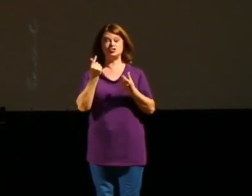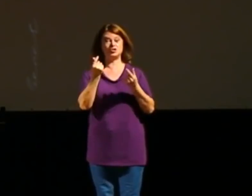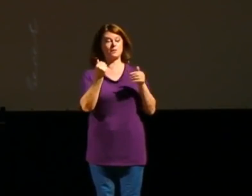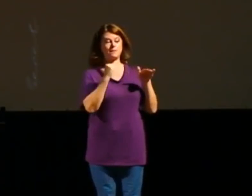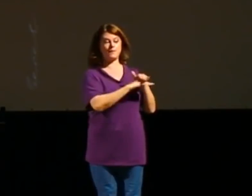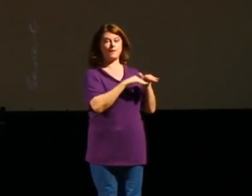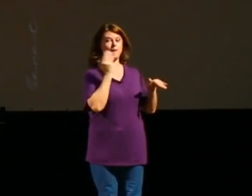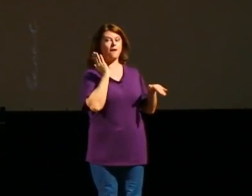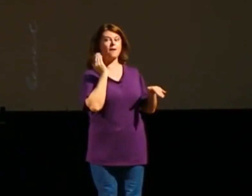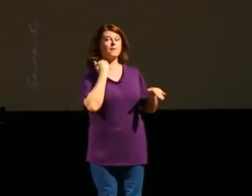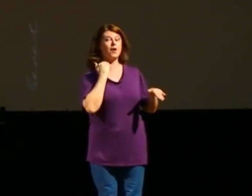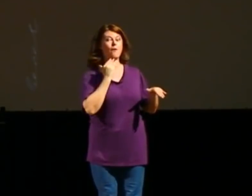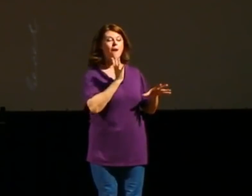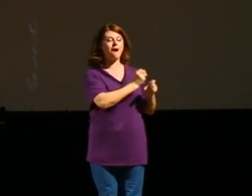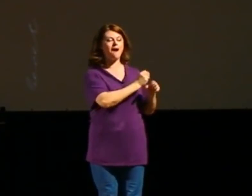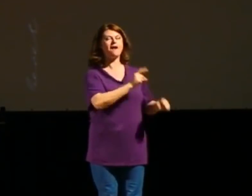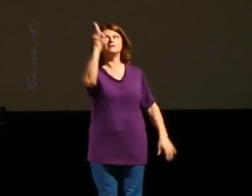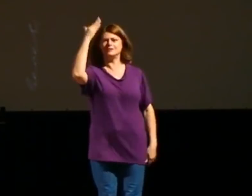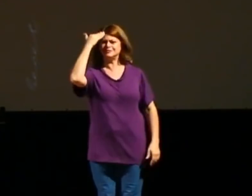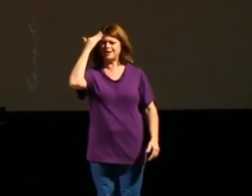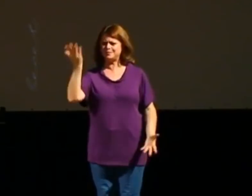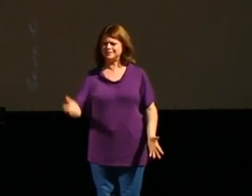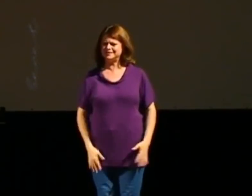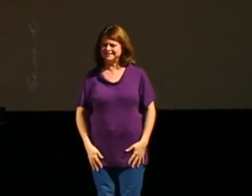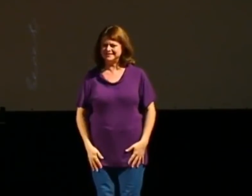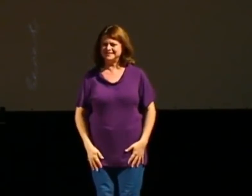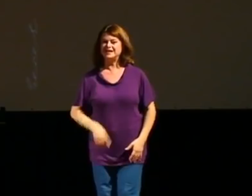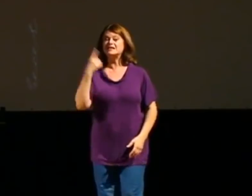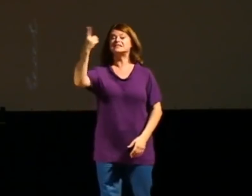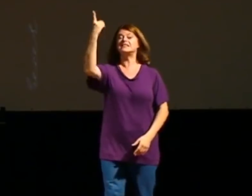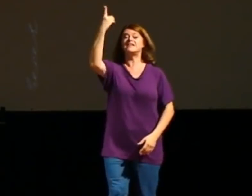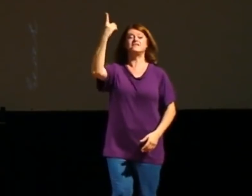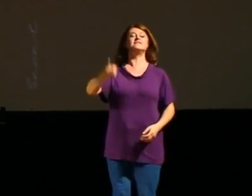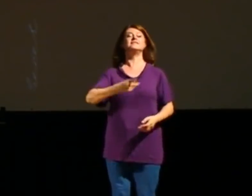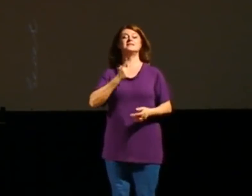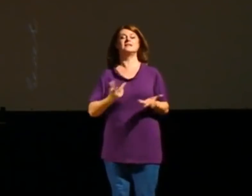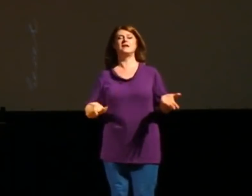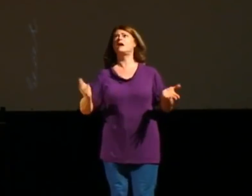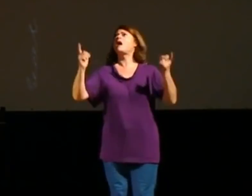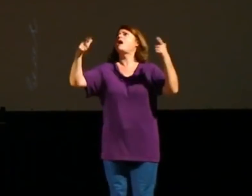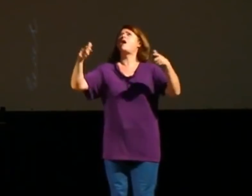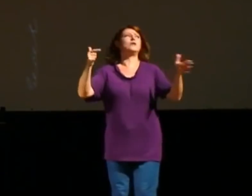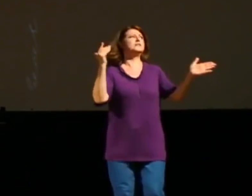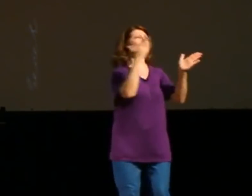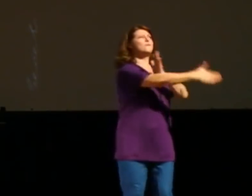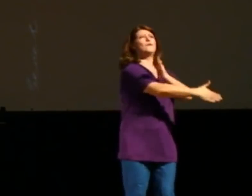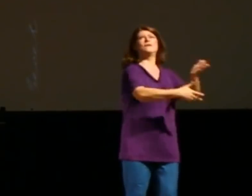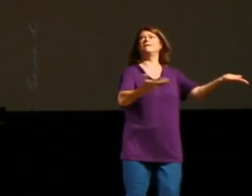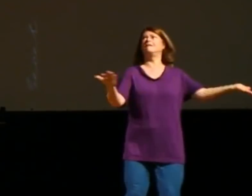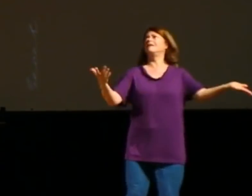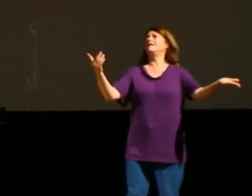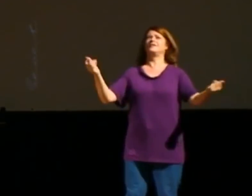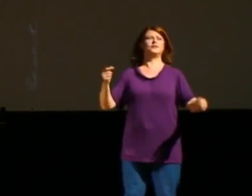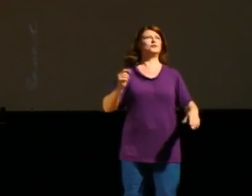o rei Davi fala de Deus, ele fala: para onde me irei do teu Santo Espírito? Se eu subir no céu, você vai estar lá, se eu descer no